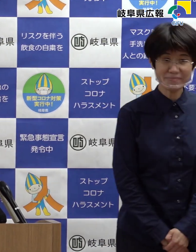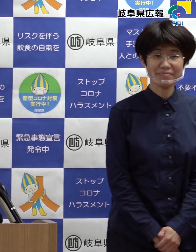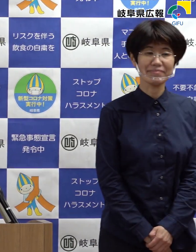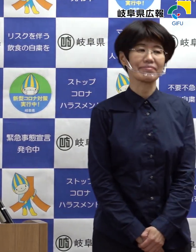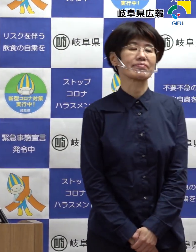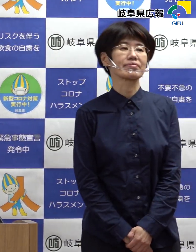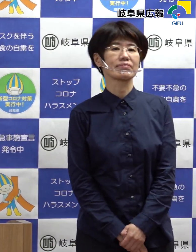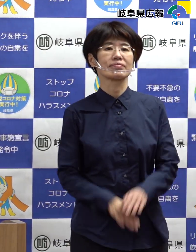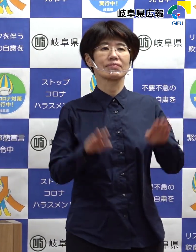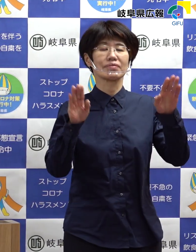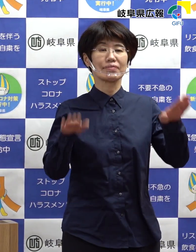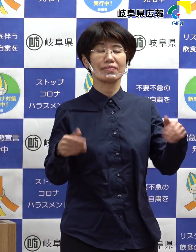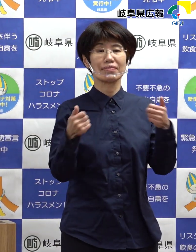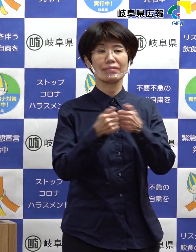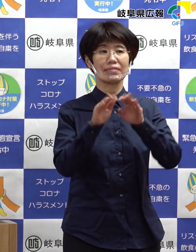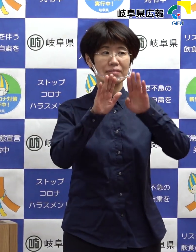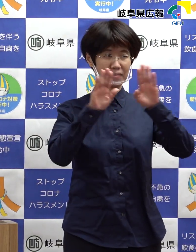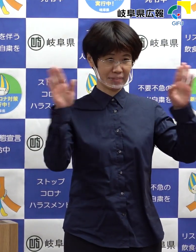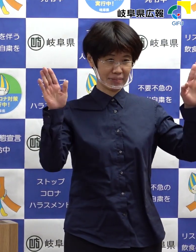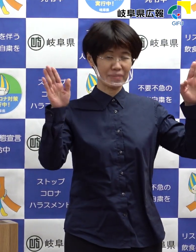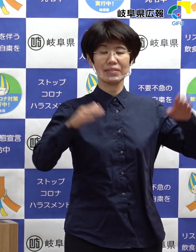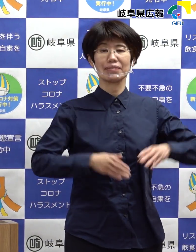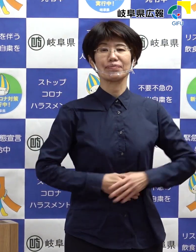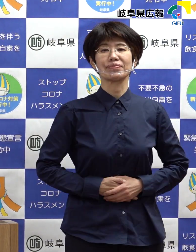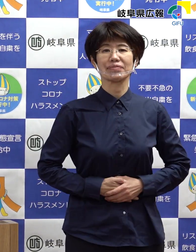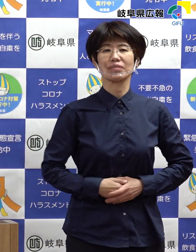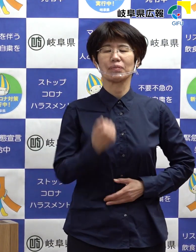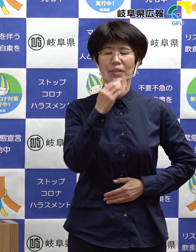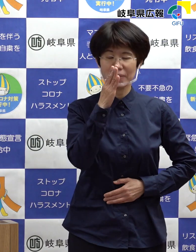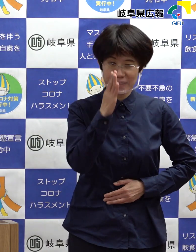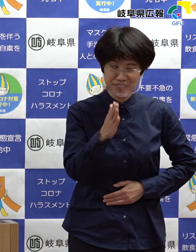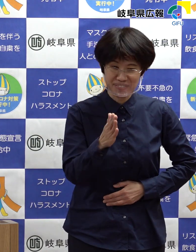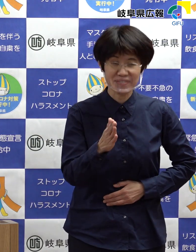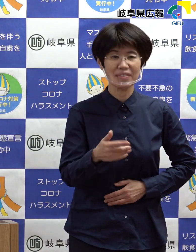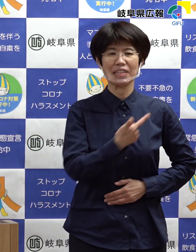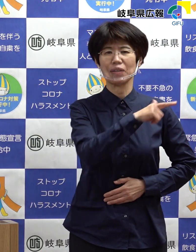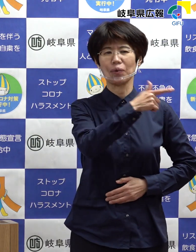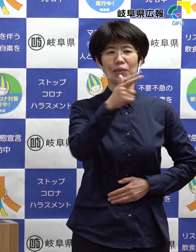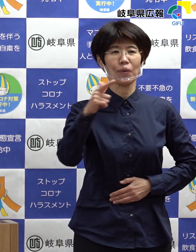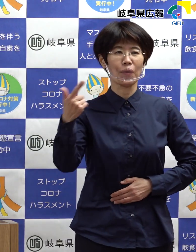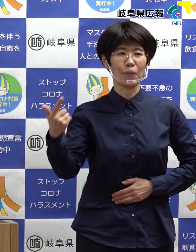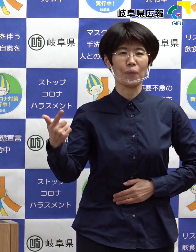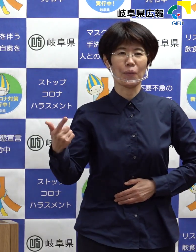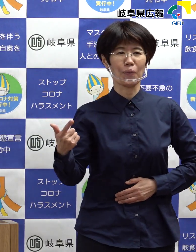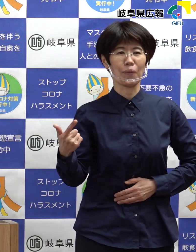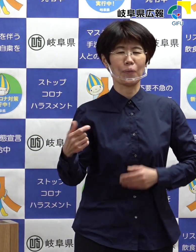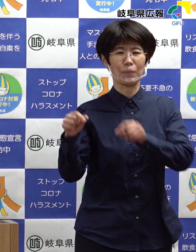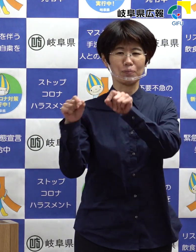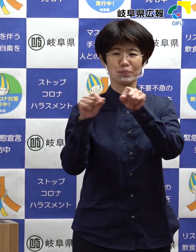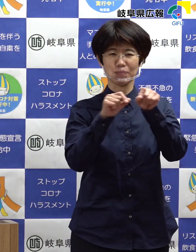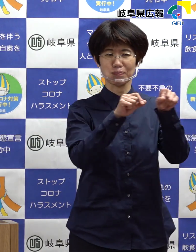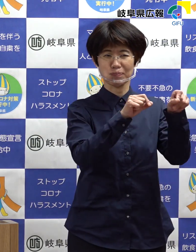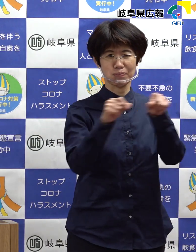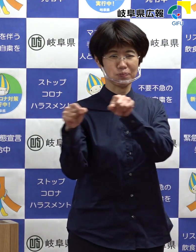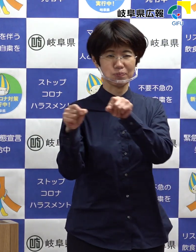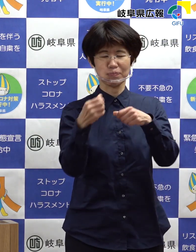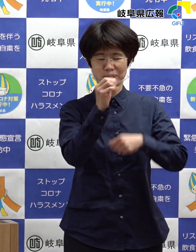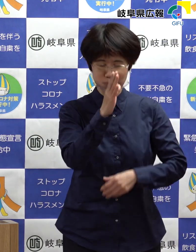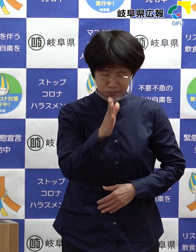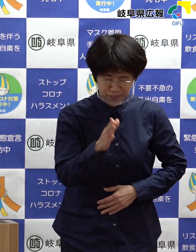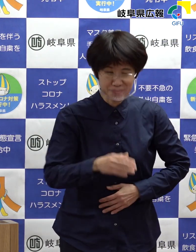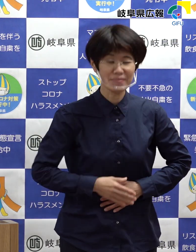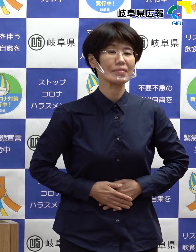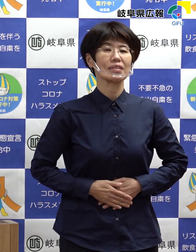お待たせいたしました。改める会見を始めさせていただきます。 お待たせしました。ちょっともろもろ後ろずれ込んだものですから、すみません。ま